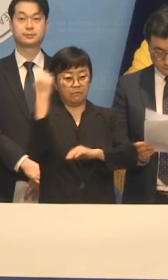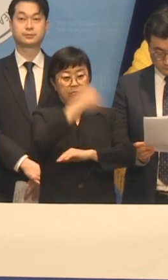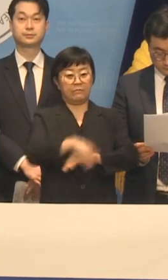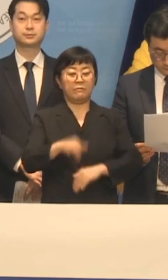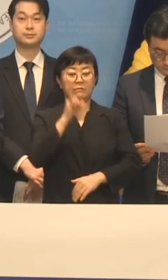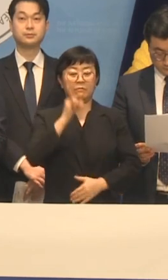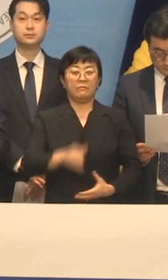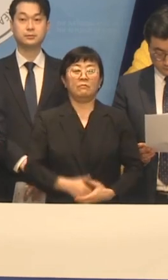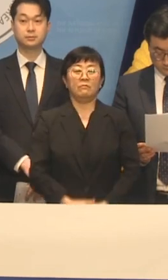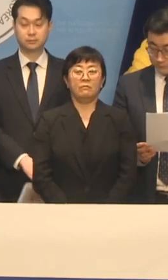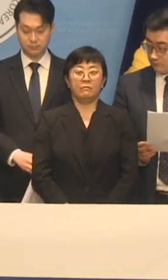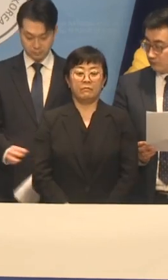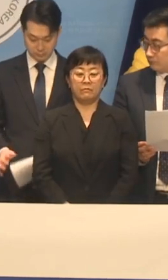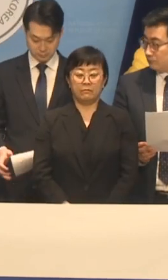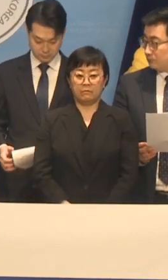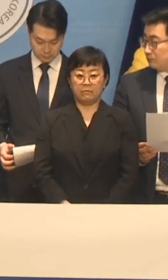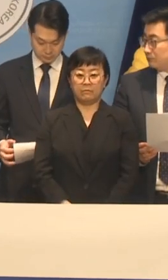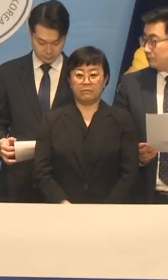있다.